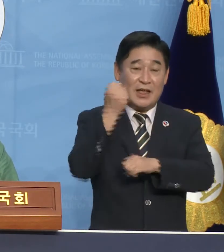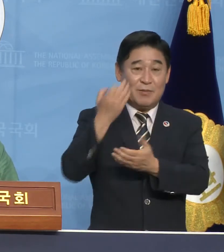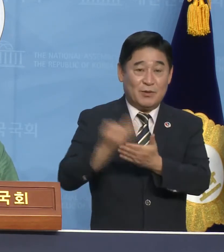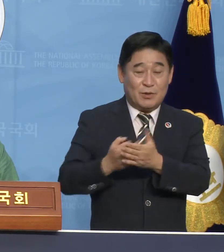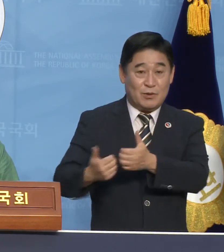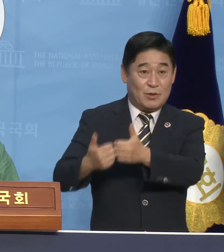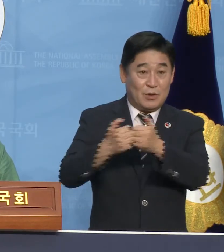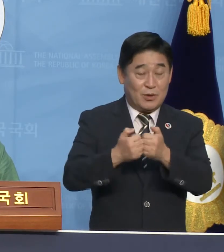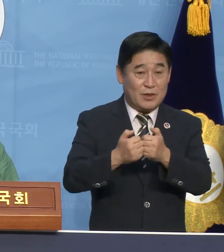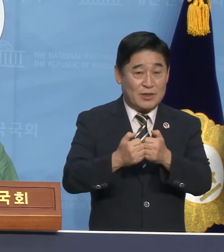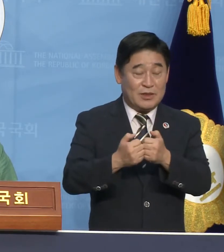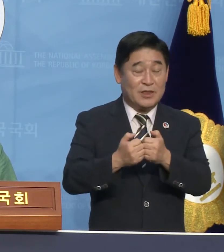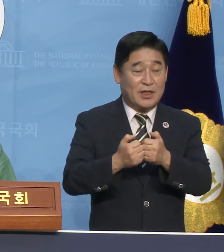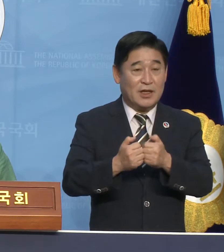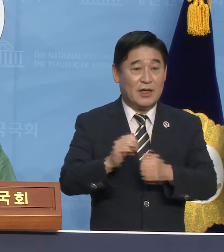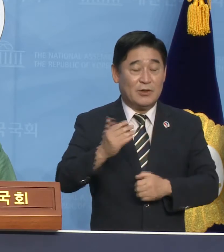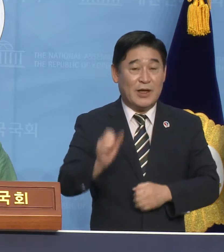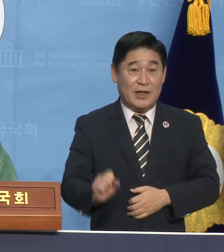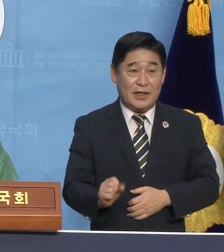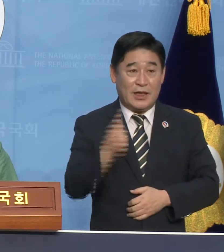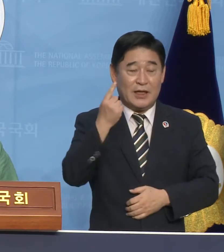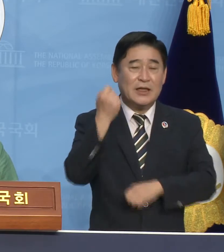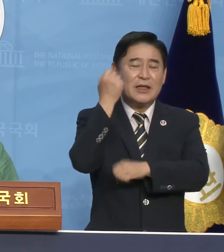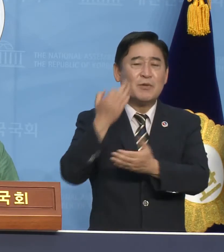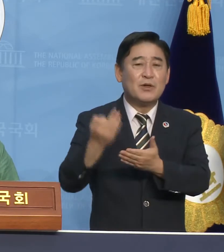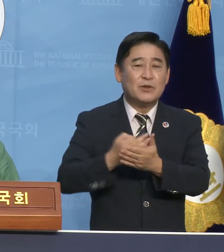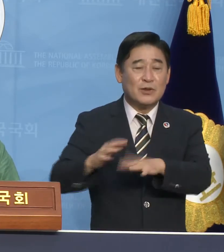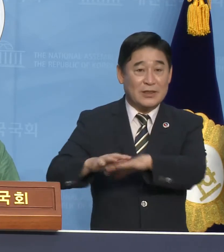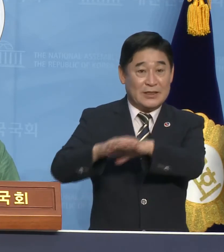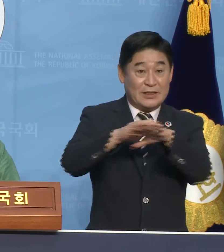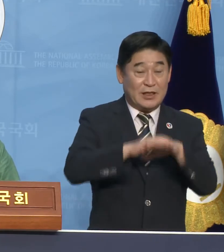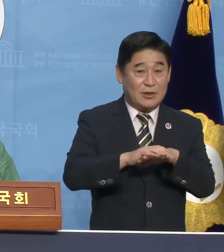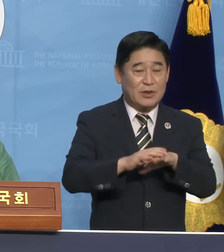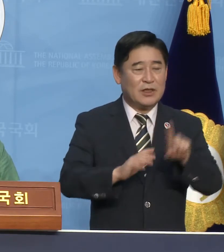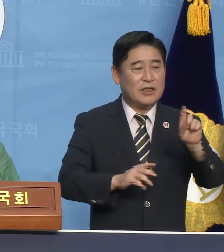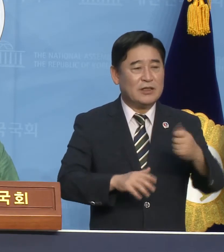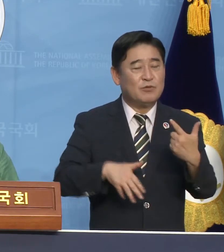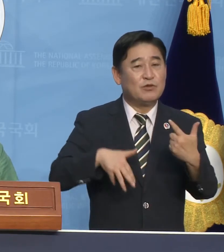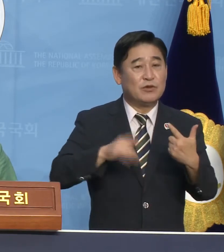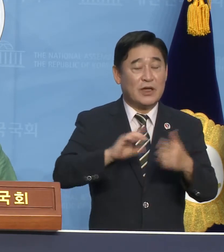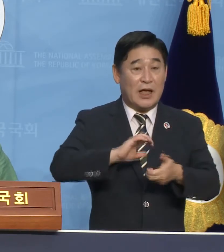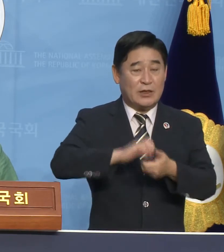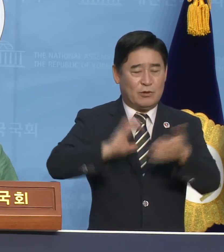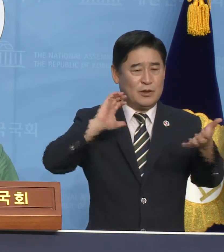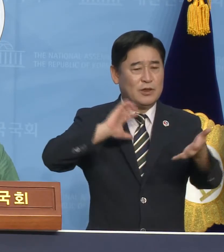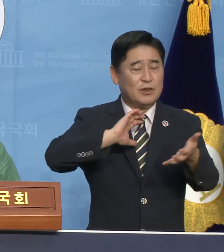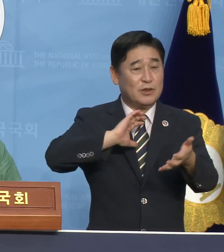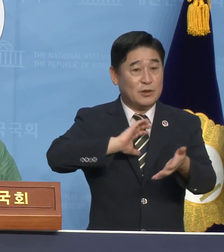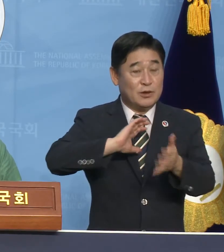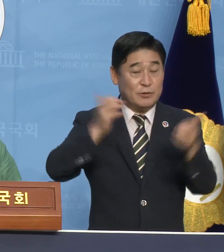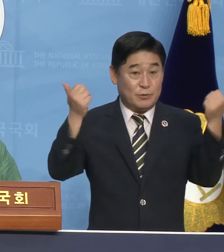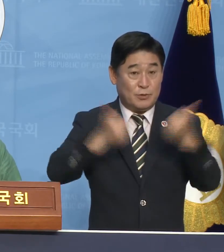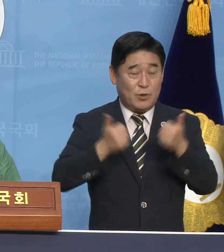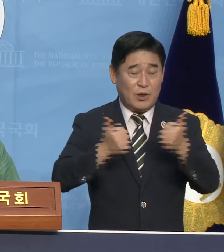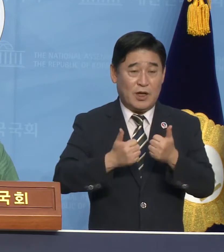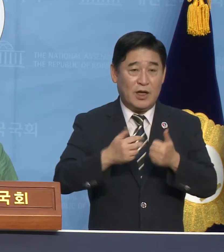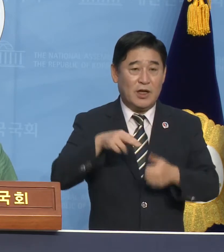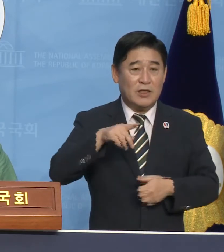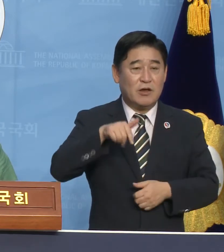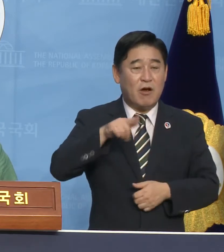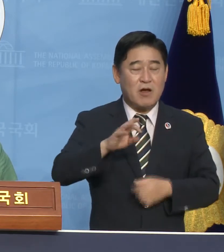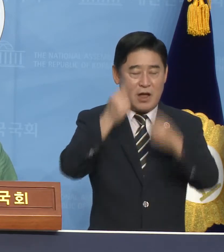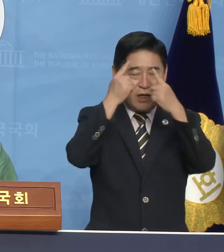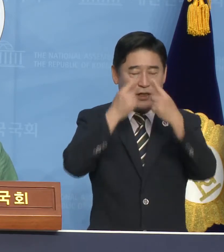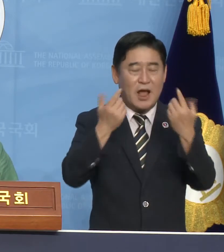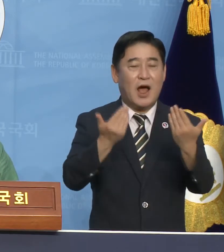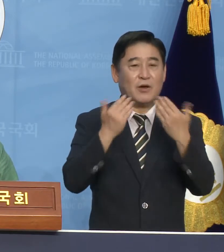논의를 활발하게 이끌게 된 계기는 기본소득 지구 네트워크의 16차 정기총회가 서울의 서강대에서 2016년 7월에